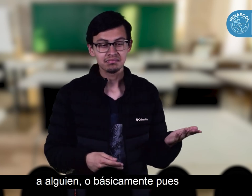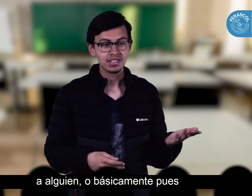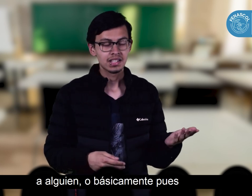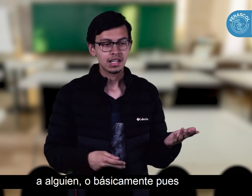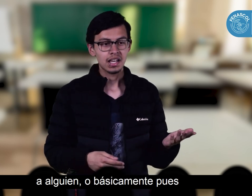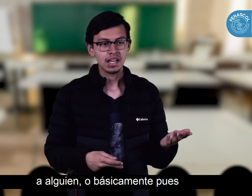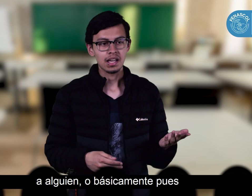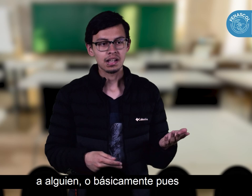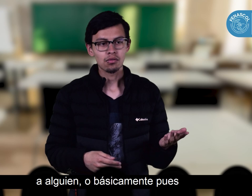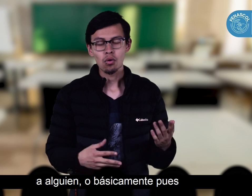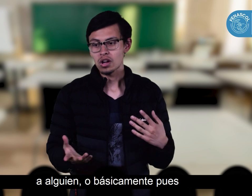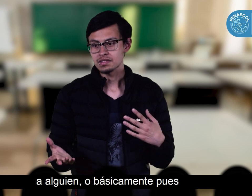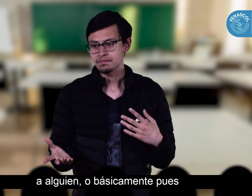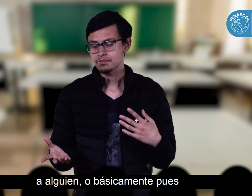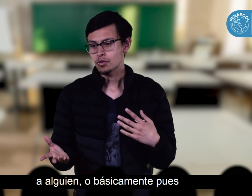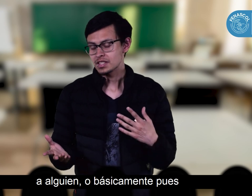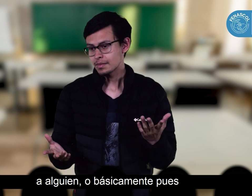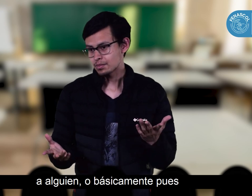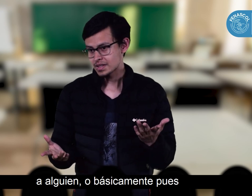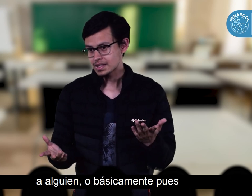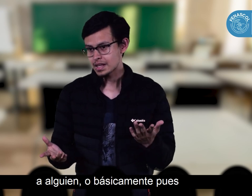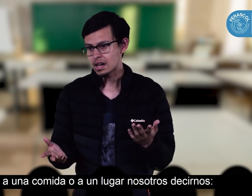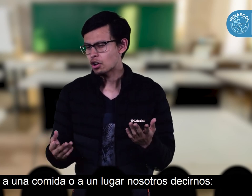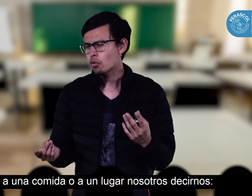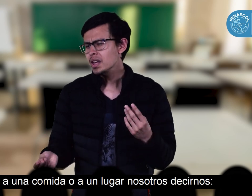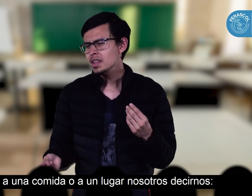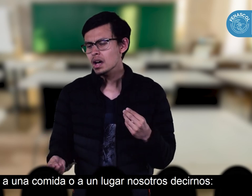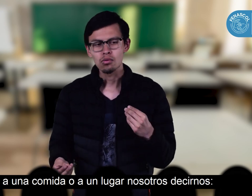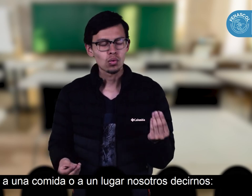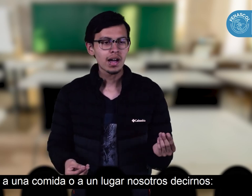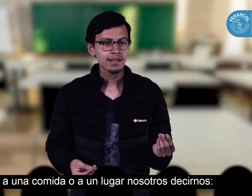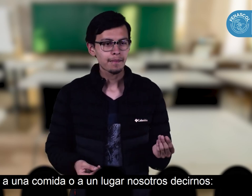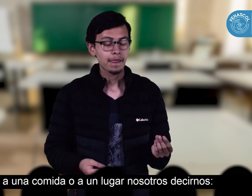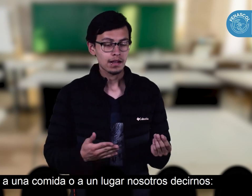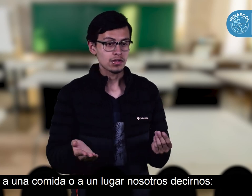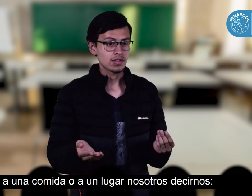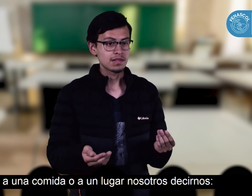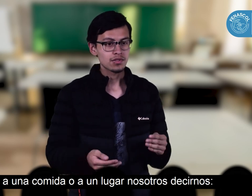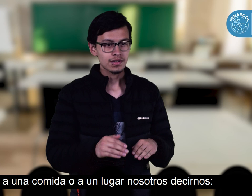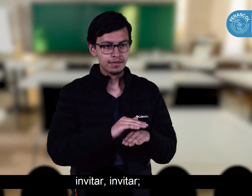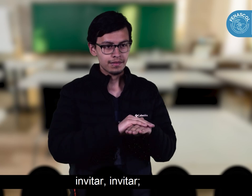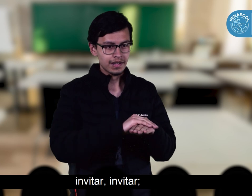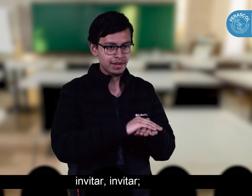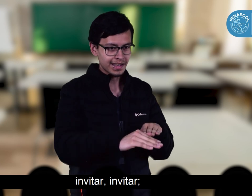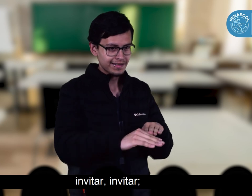o básicamente pues a una comida, a un lugar. Nosotros decimos invitar.